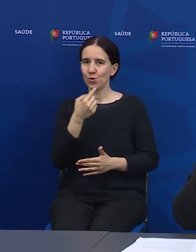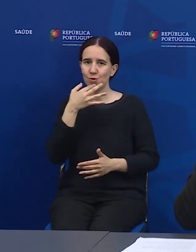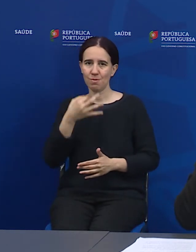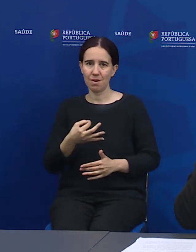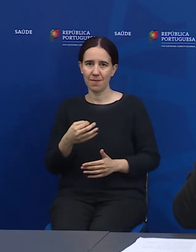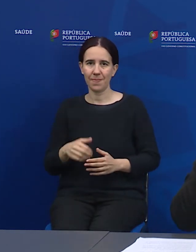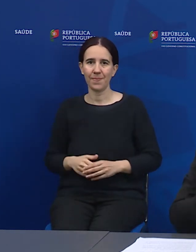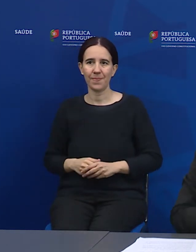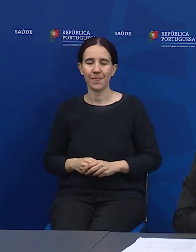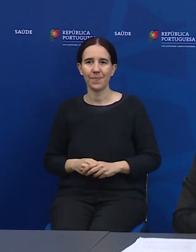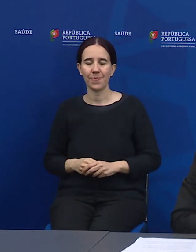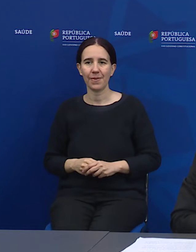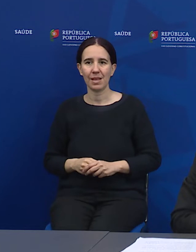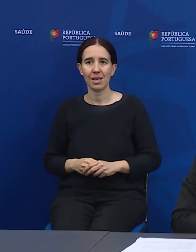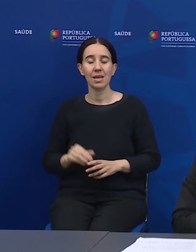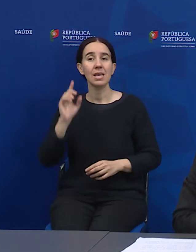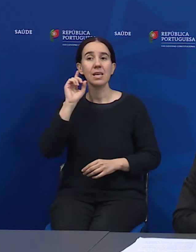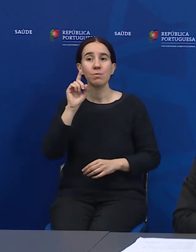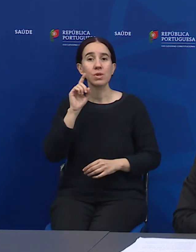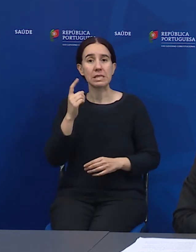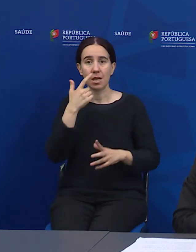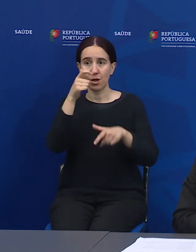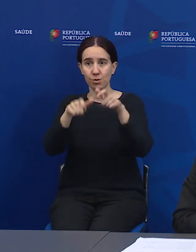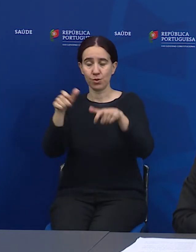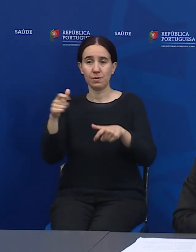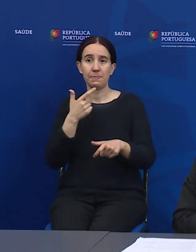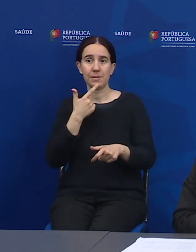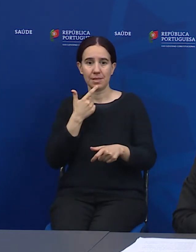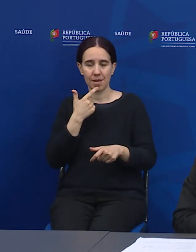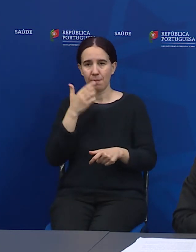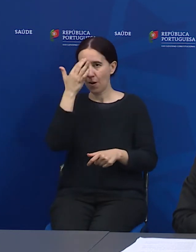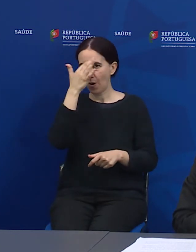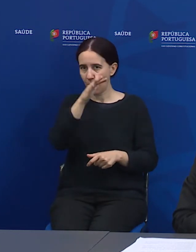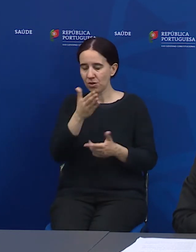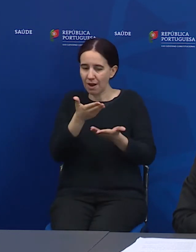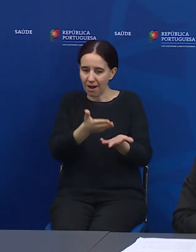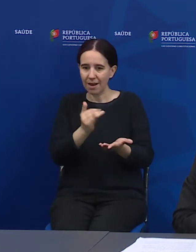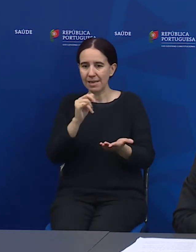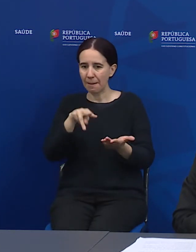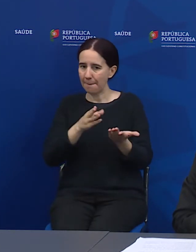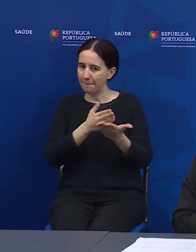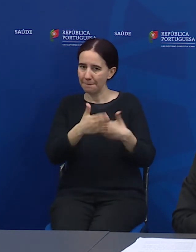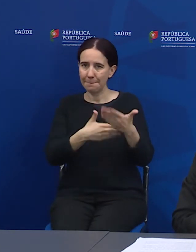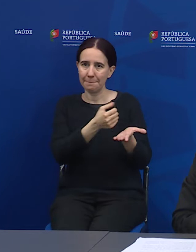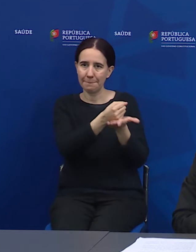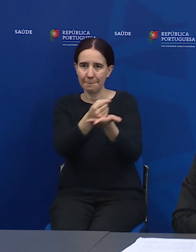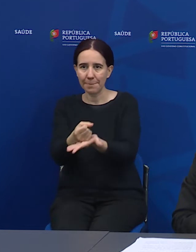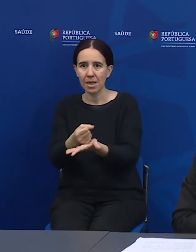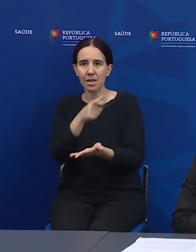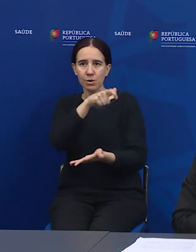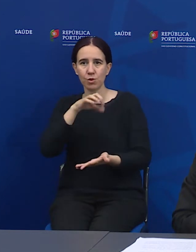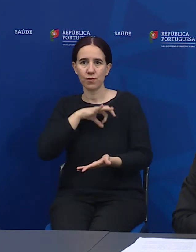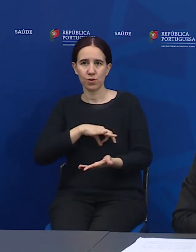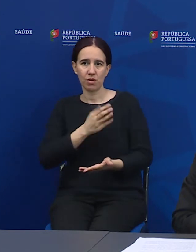todos é importante que as pessoas percebam que podem continuar a contar com o inem e com os seus